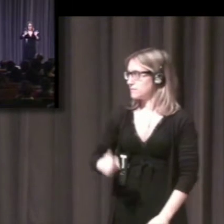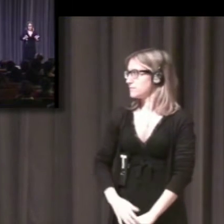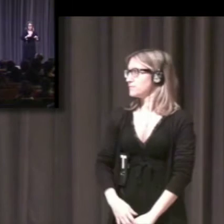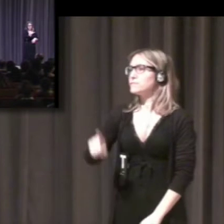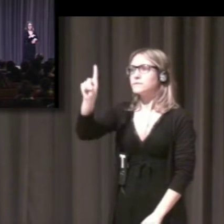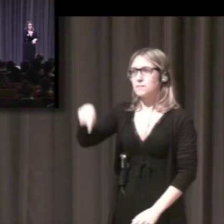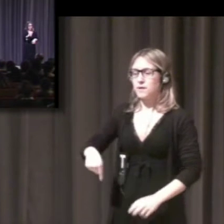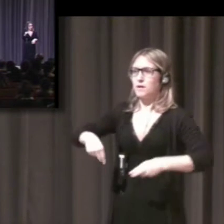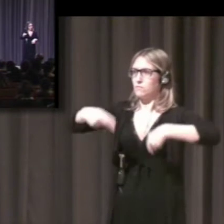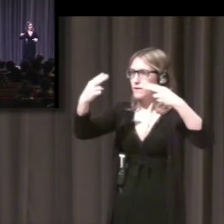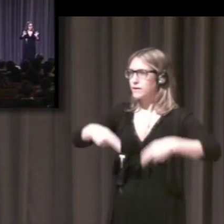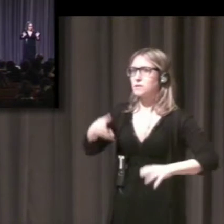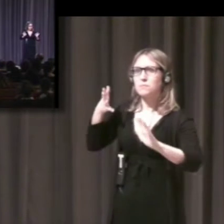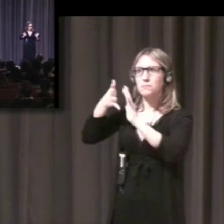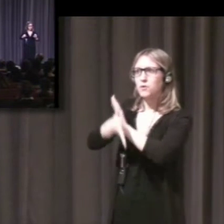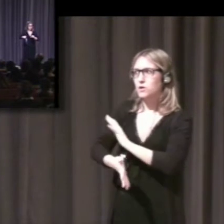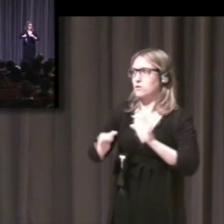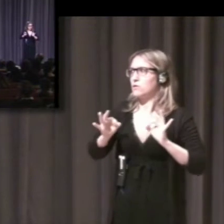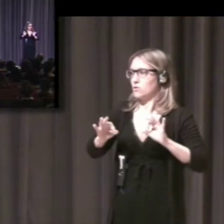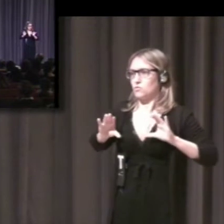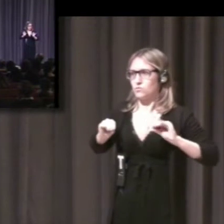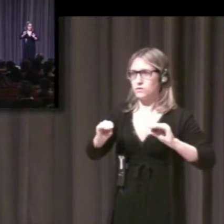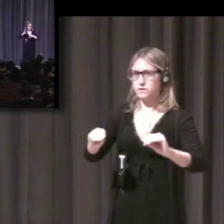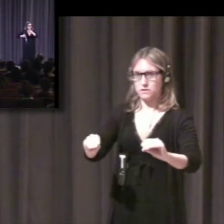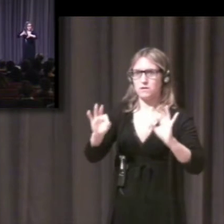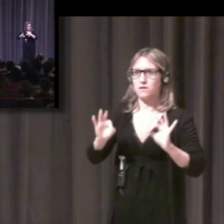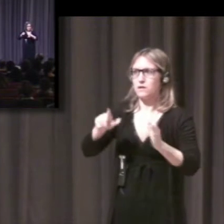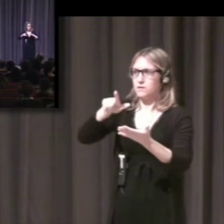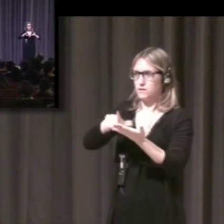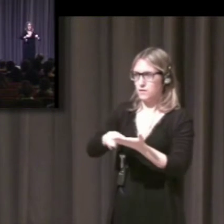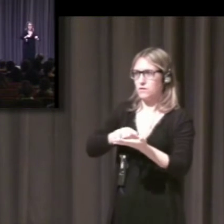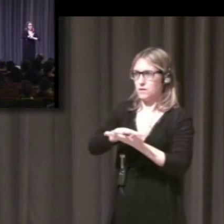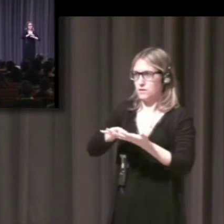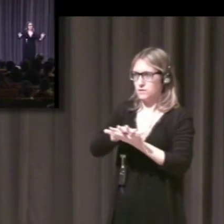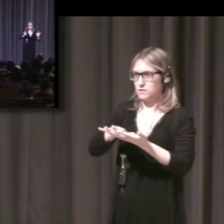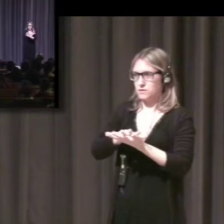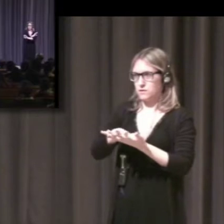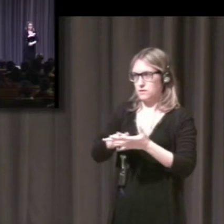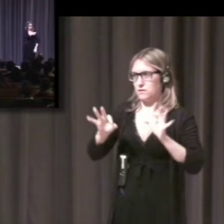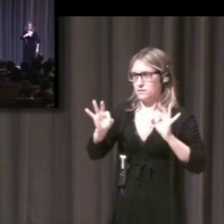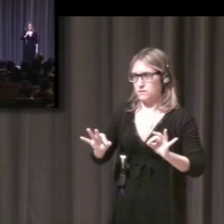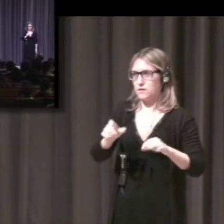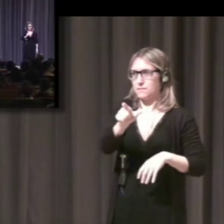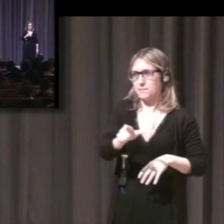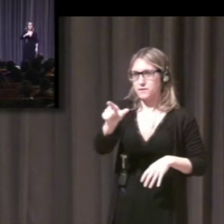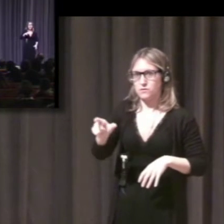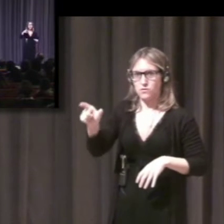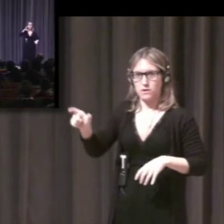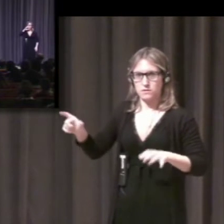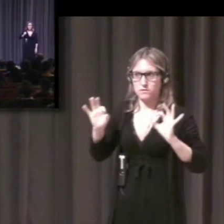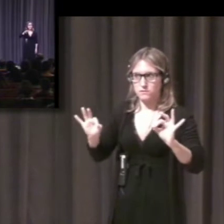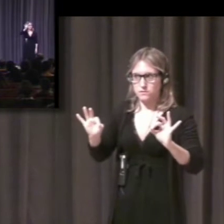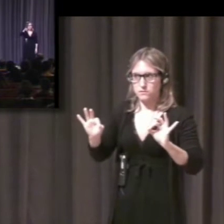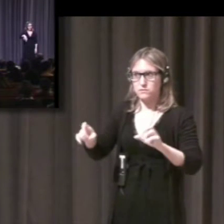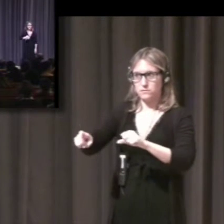persones que són o que han de ser signants. Aquest govern de Catalunya sap que